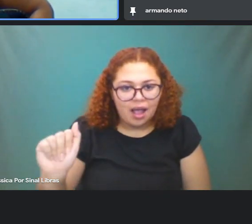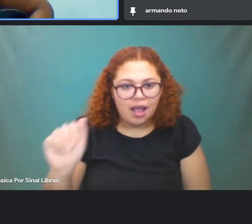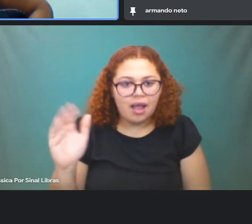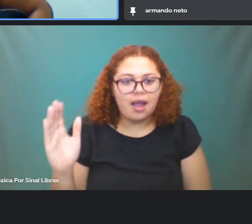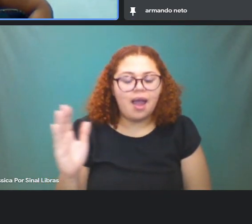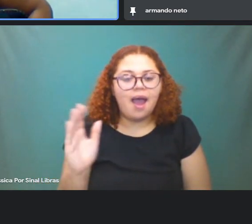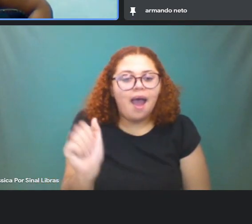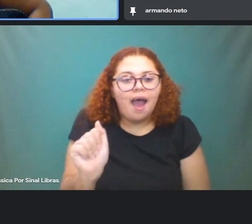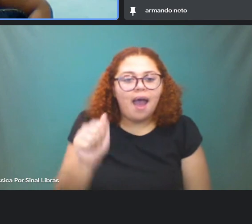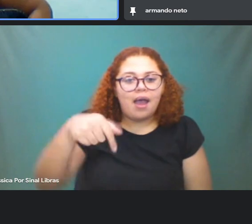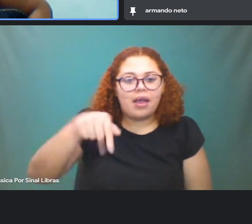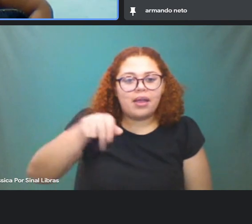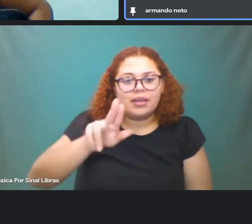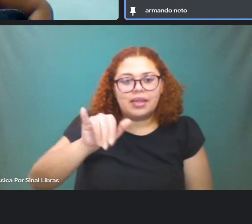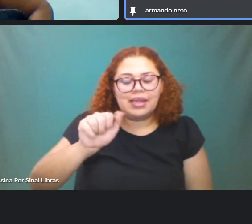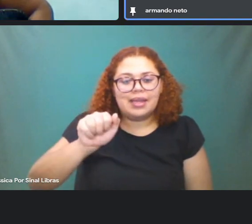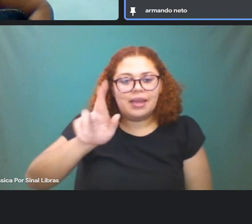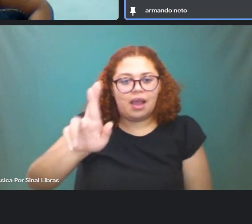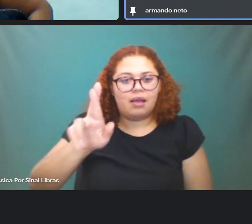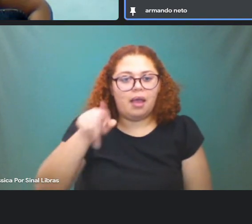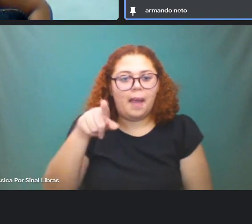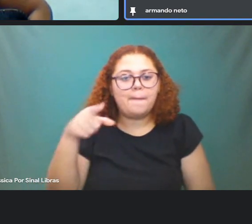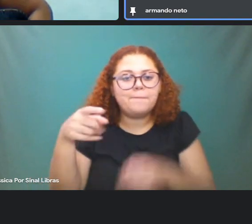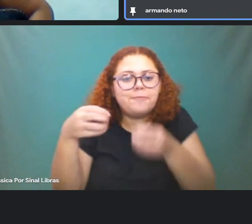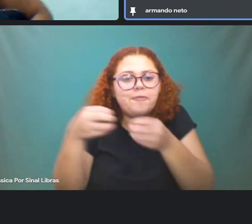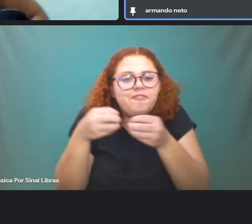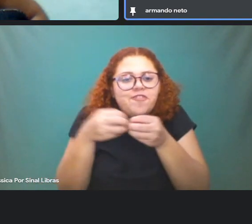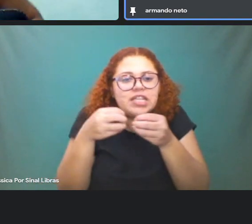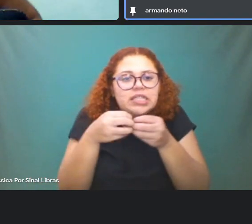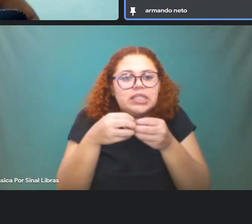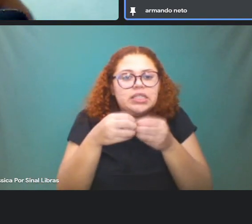Lagoa Seca, ali é Lagoa Seca?